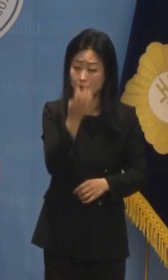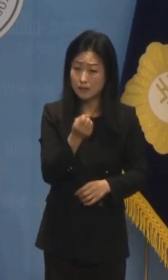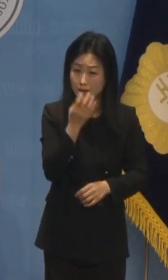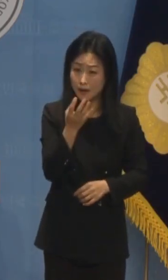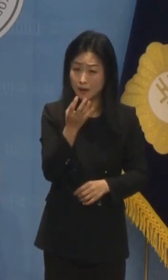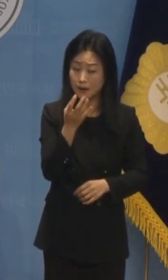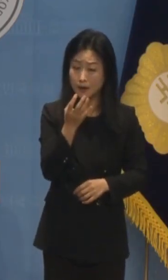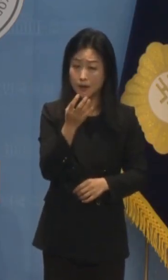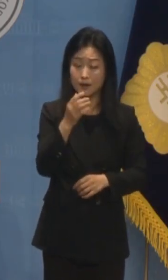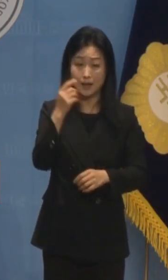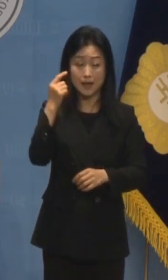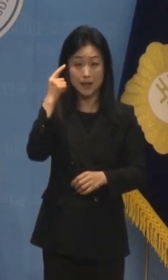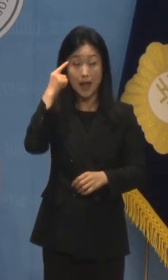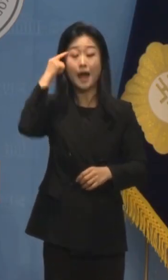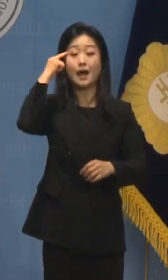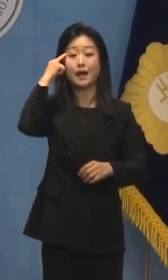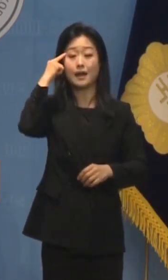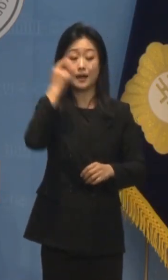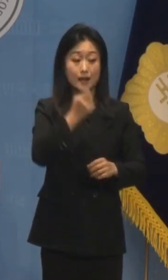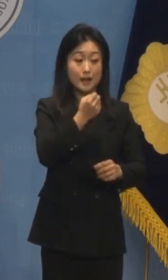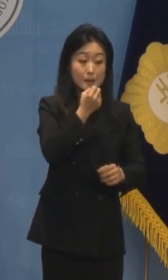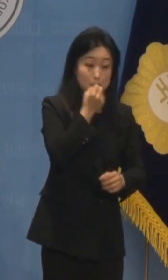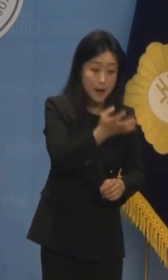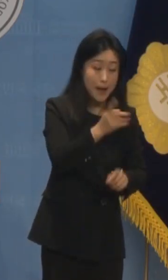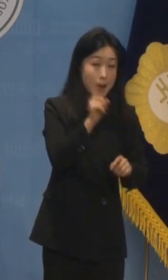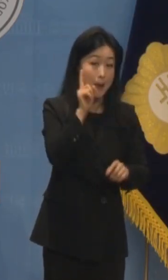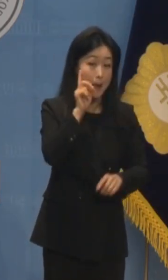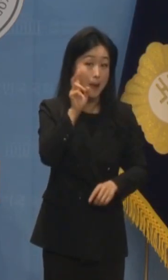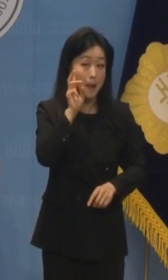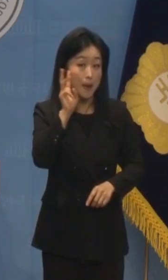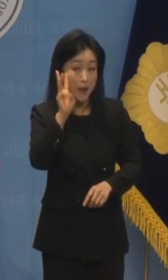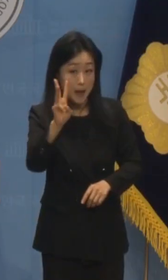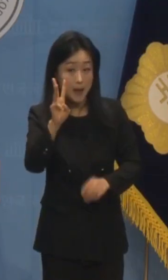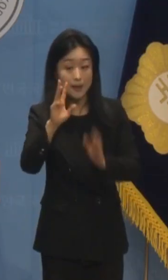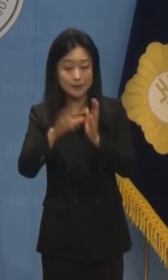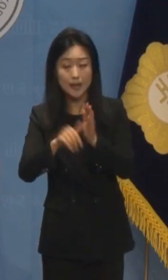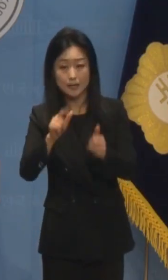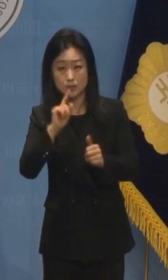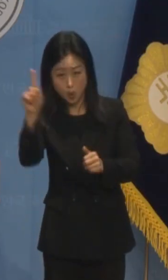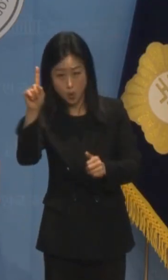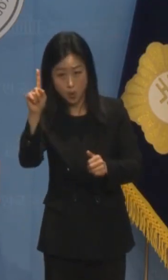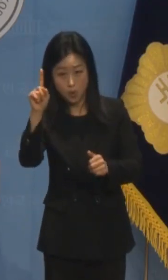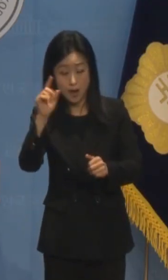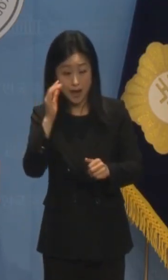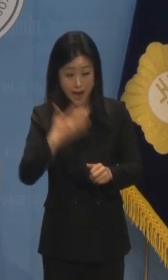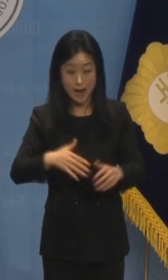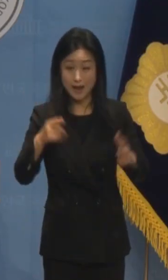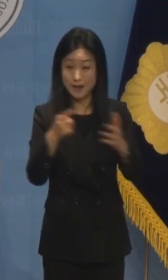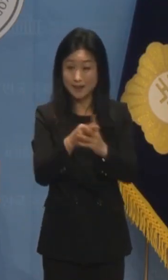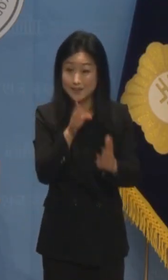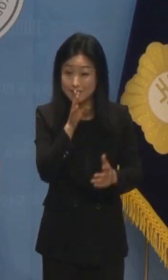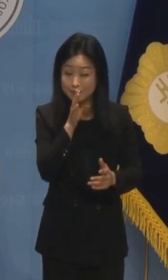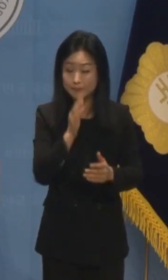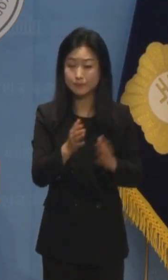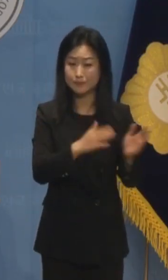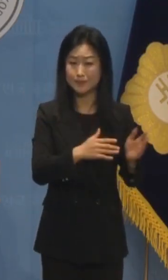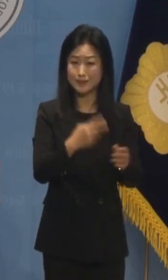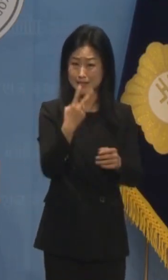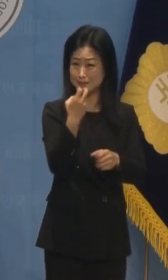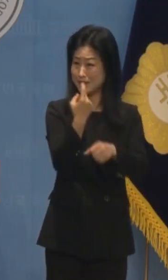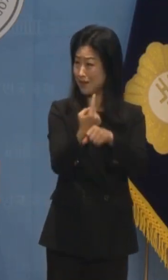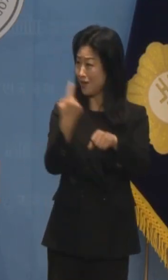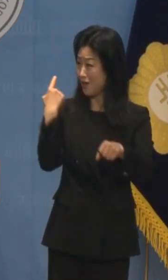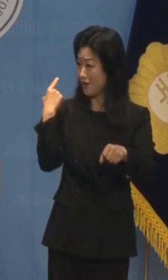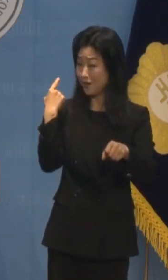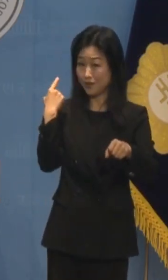증언이 있은 다음 날 늦어도 3, 4일 이내입니다. 최초 사건 기준 21년 전 일이고